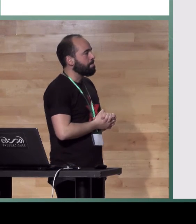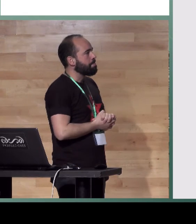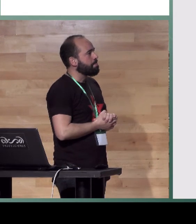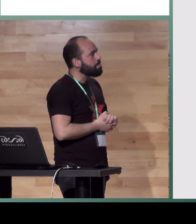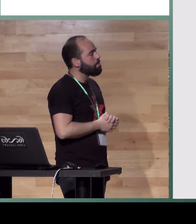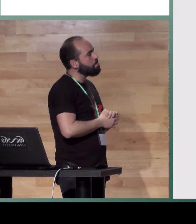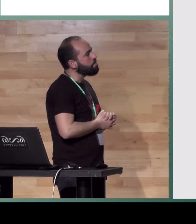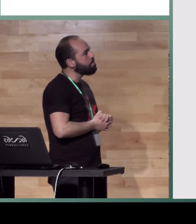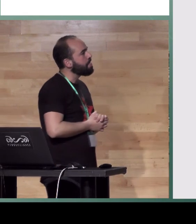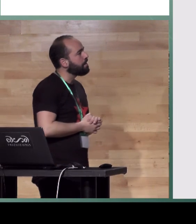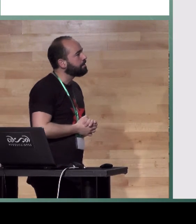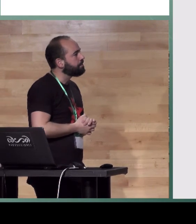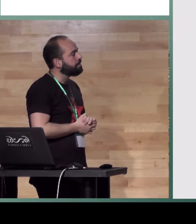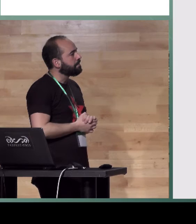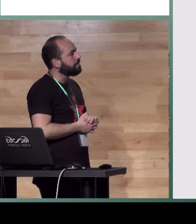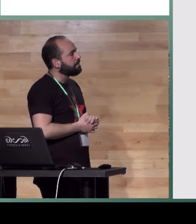cambio.